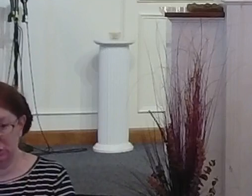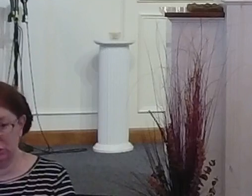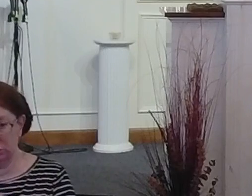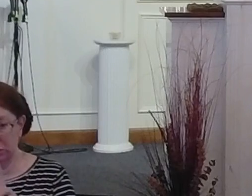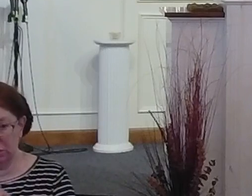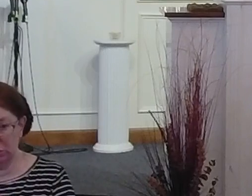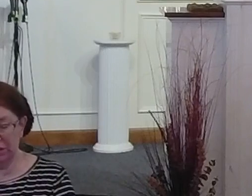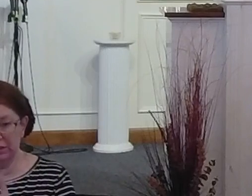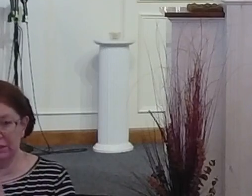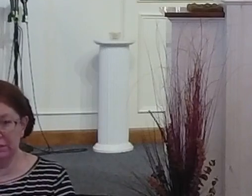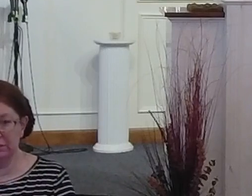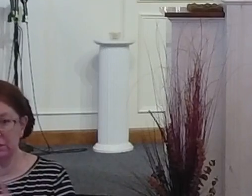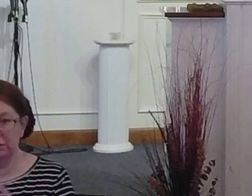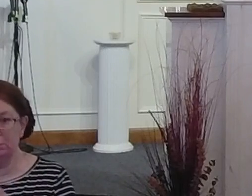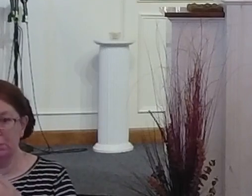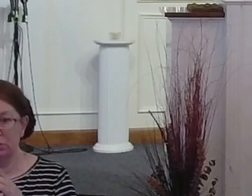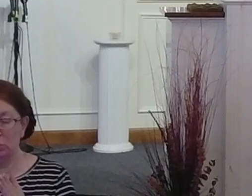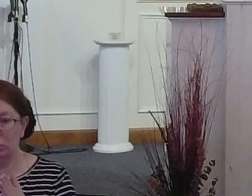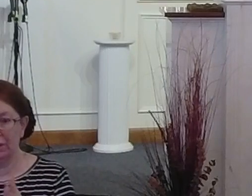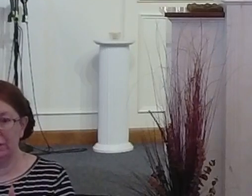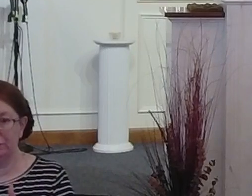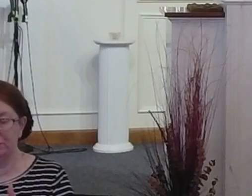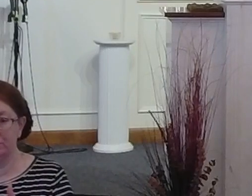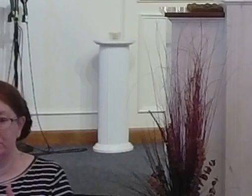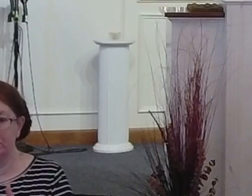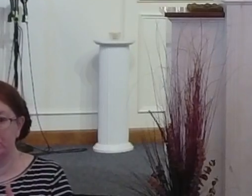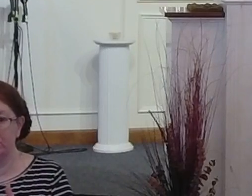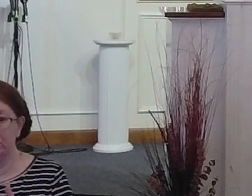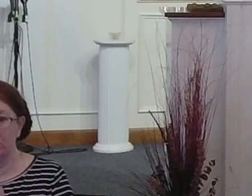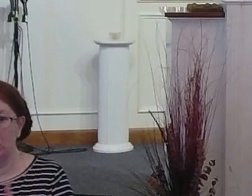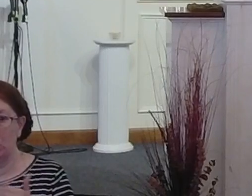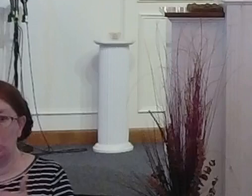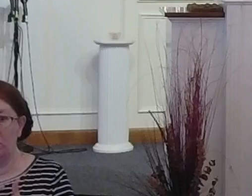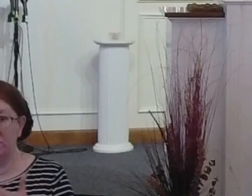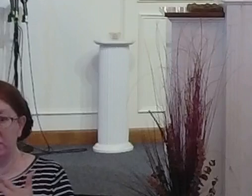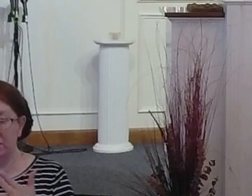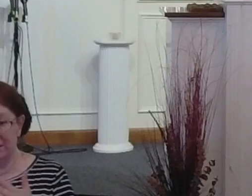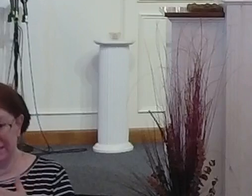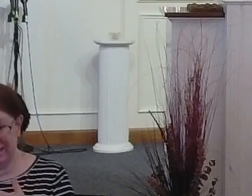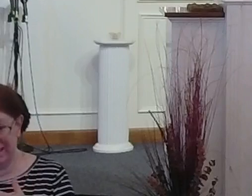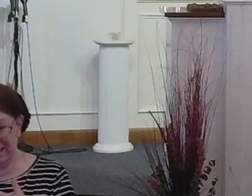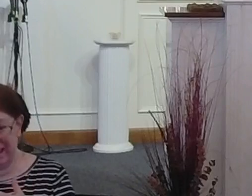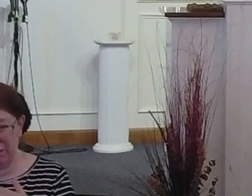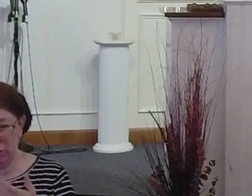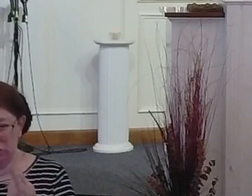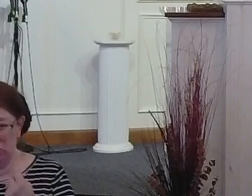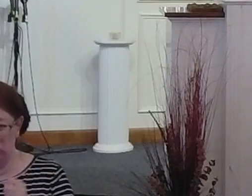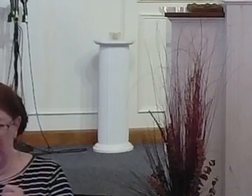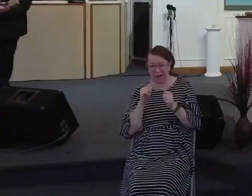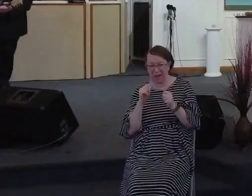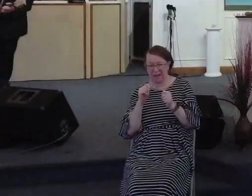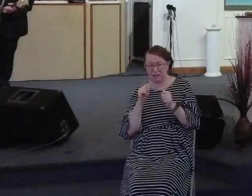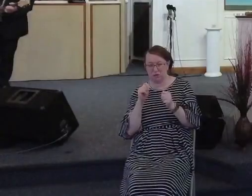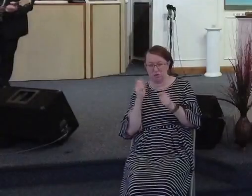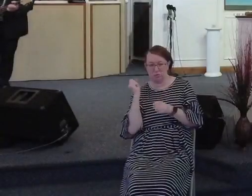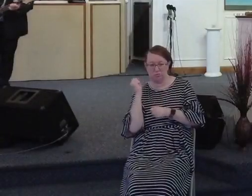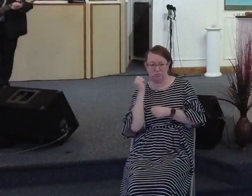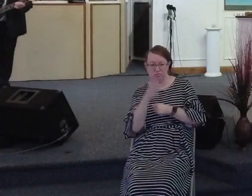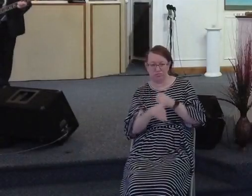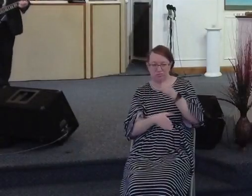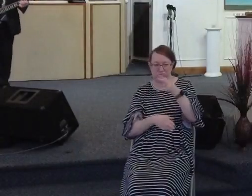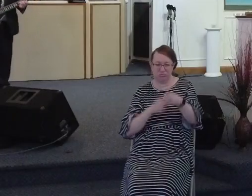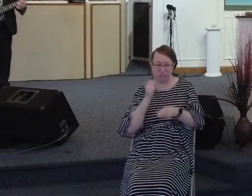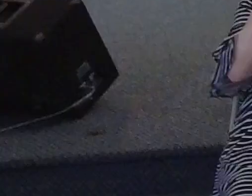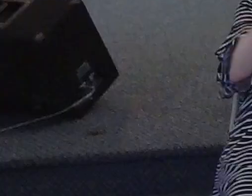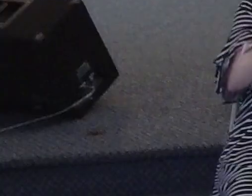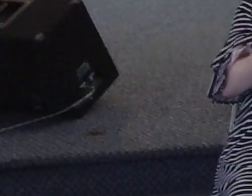nuestros corazones y que me unja en este día de una manera especial, y que bloquee todo aquello que el diablo está tratando